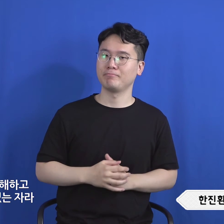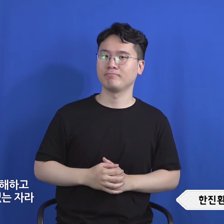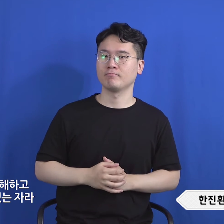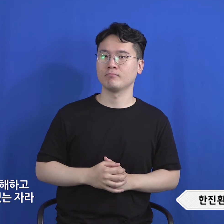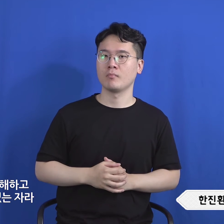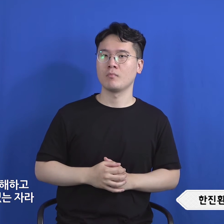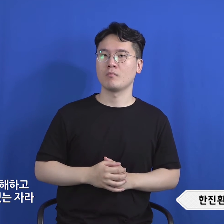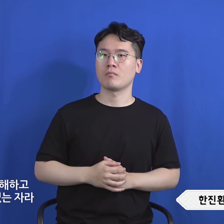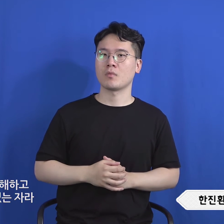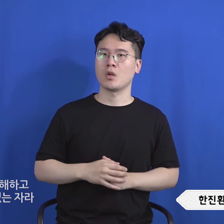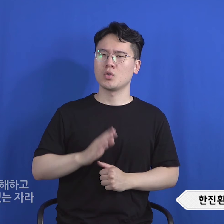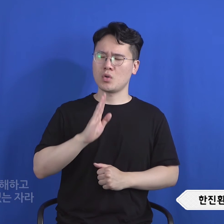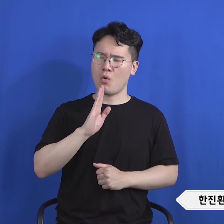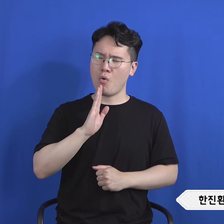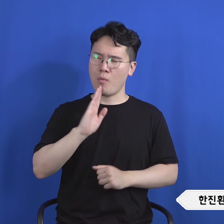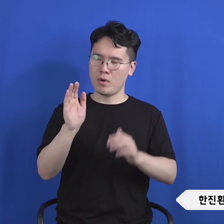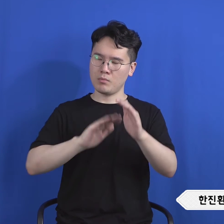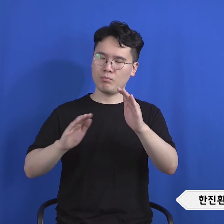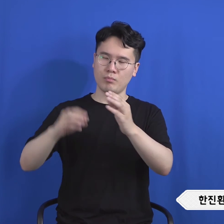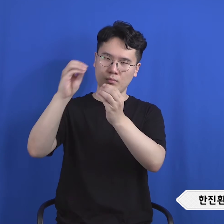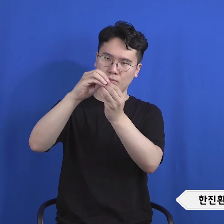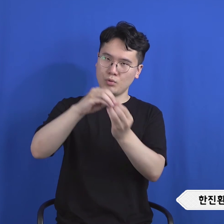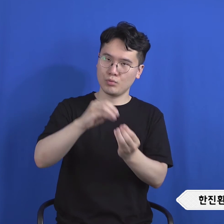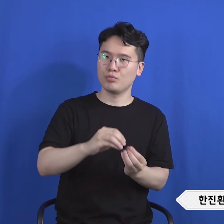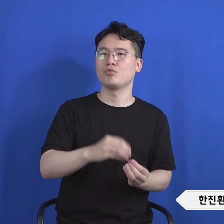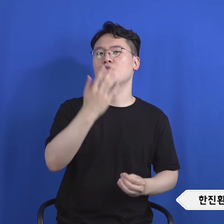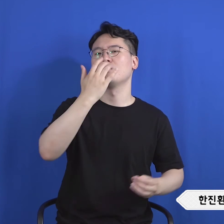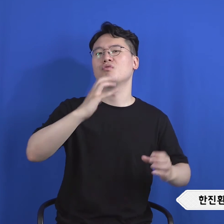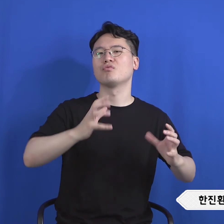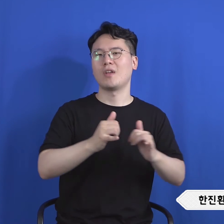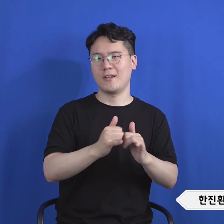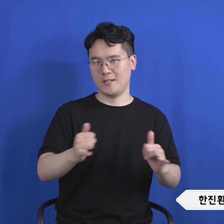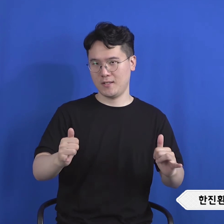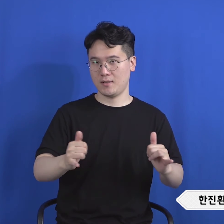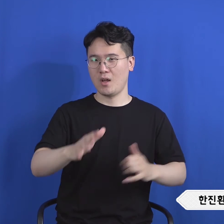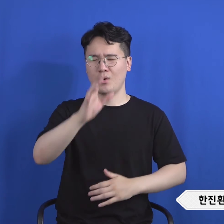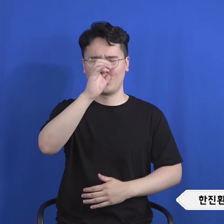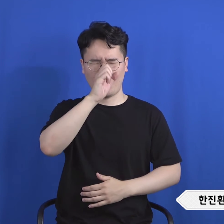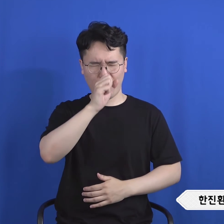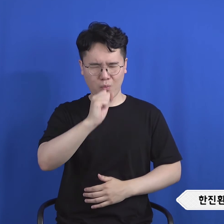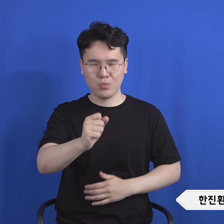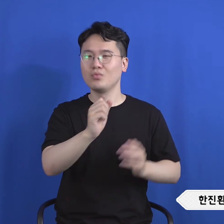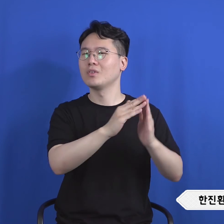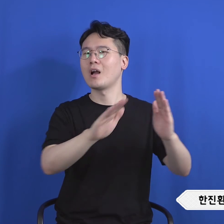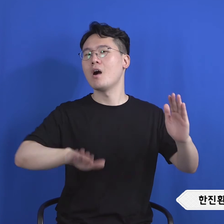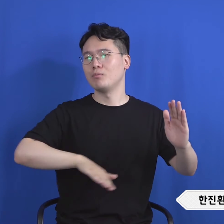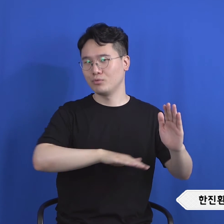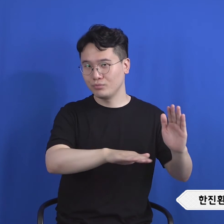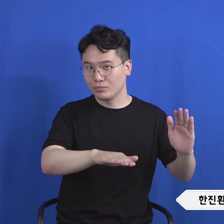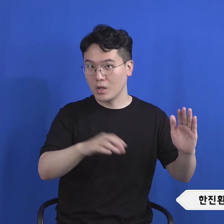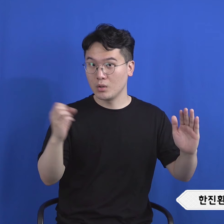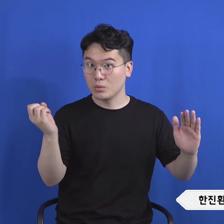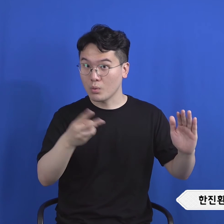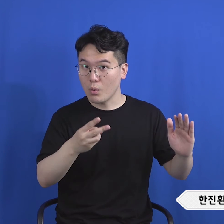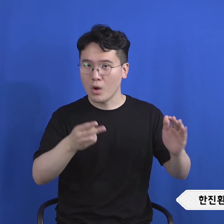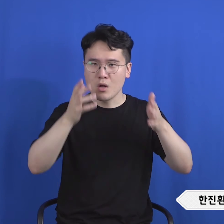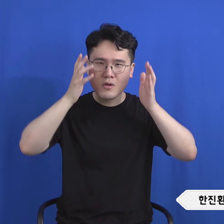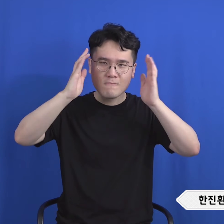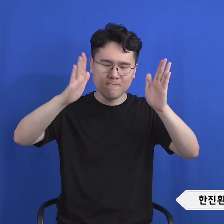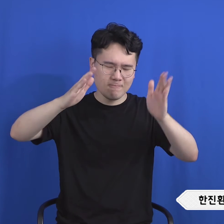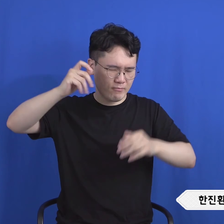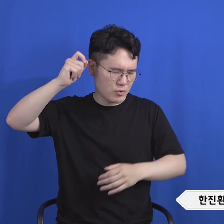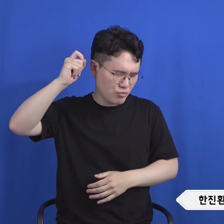진골 출신의 정통 유대인이지요, 또 그 중에서 좋은 가문이지요, 학문으로 하면 당대